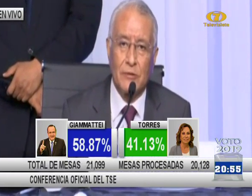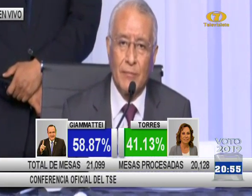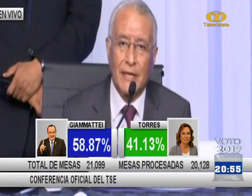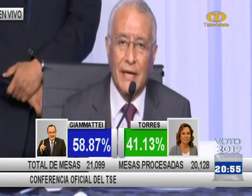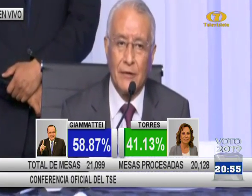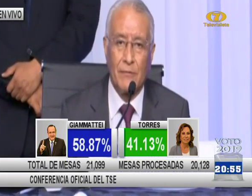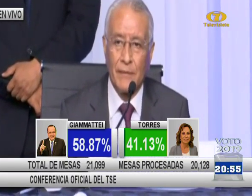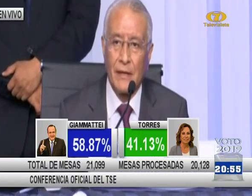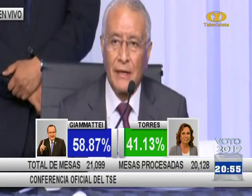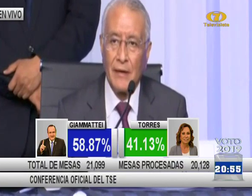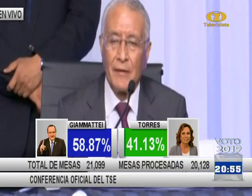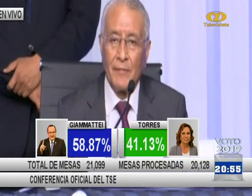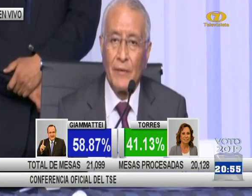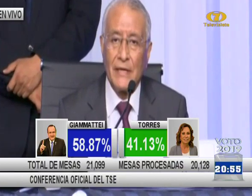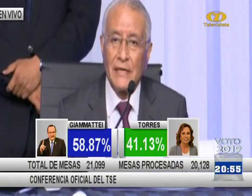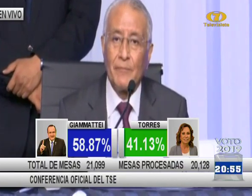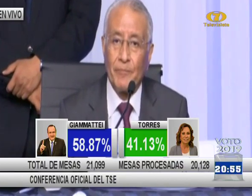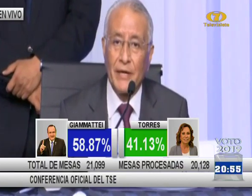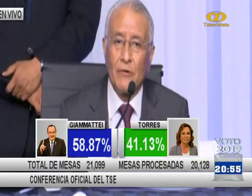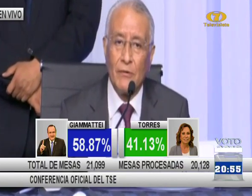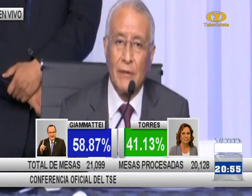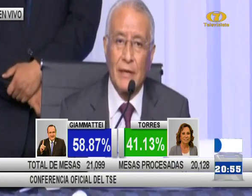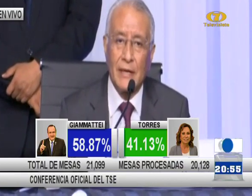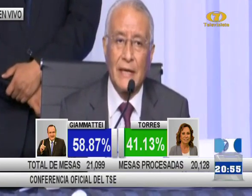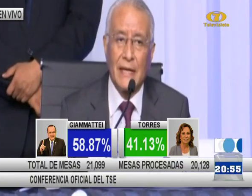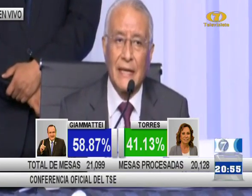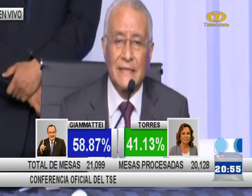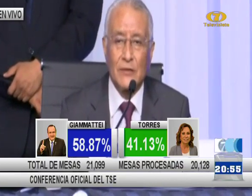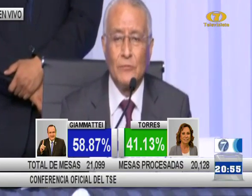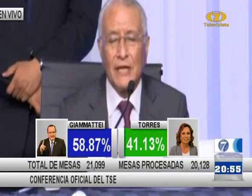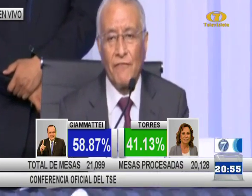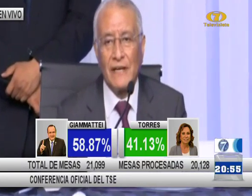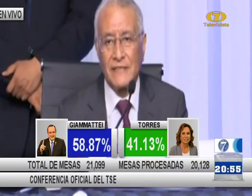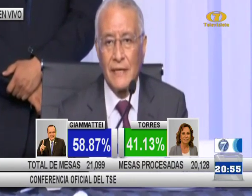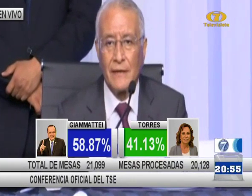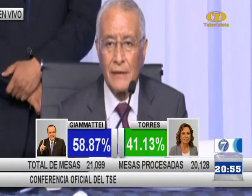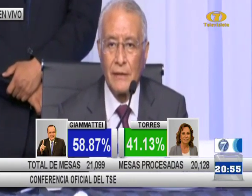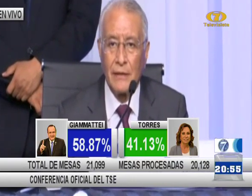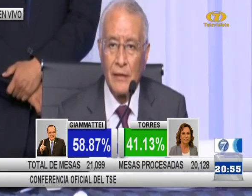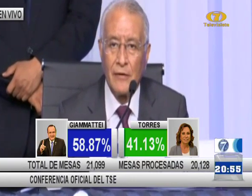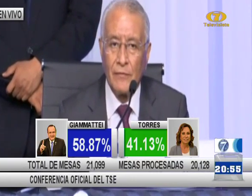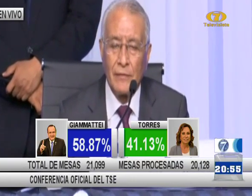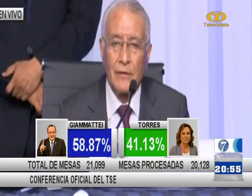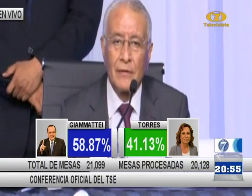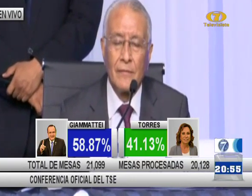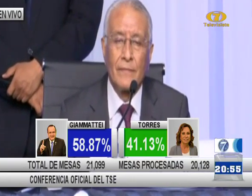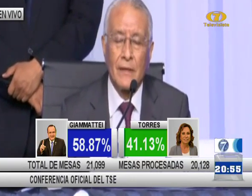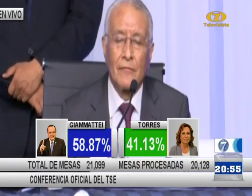Parlamento Centroamericano. Pero la segunda fase